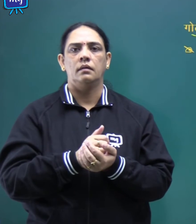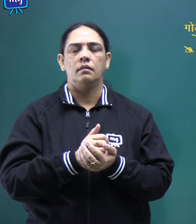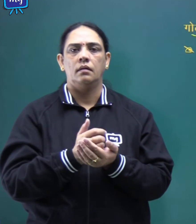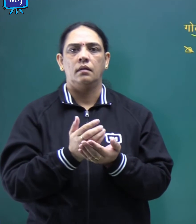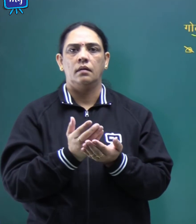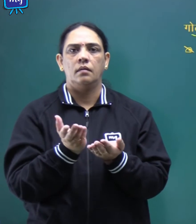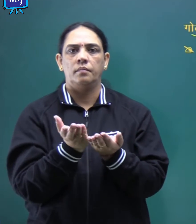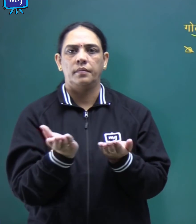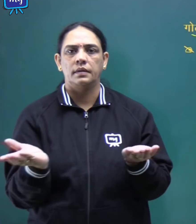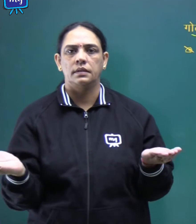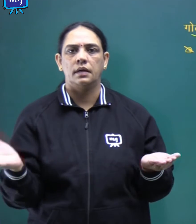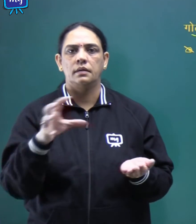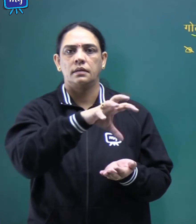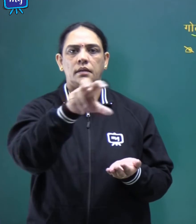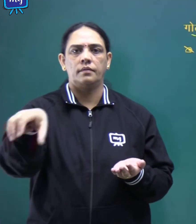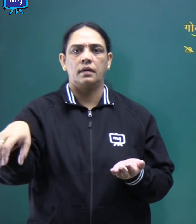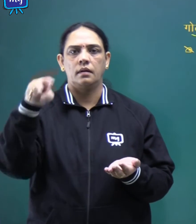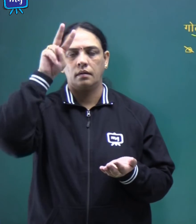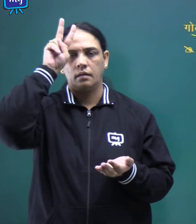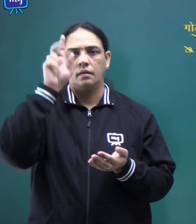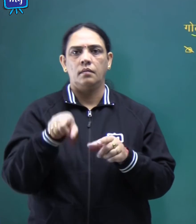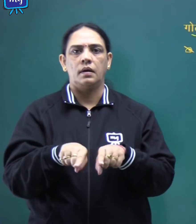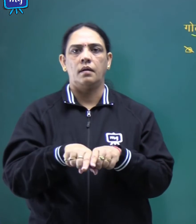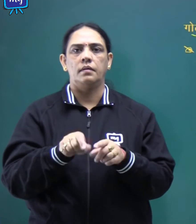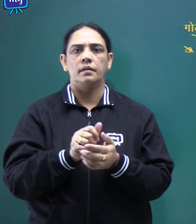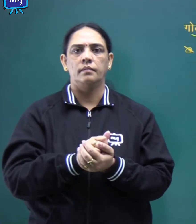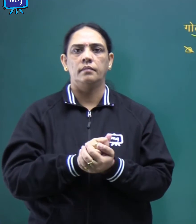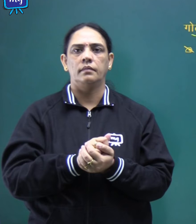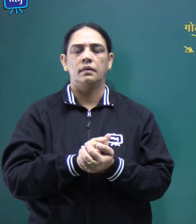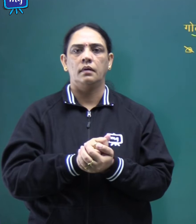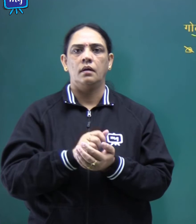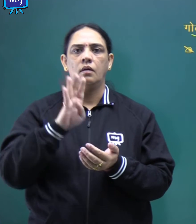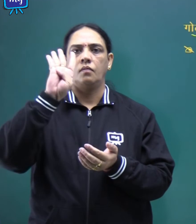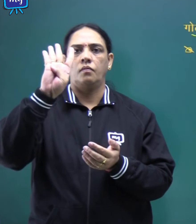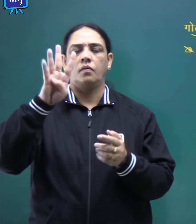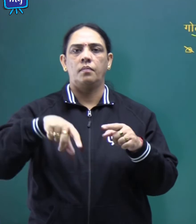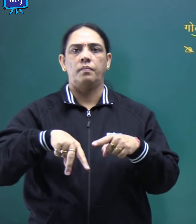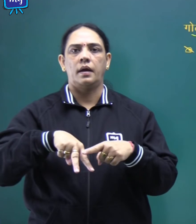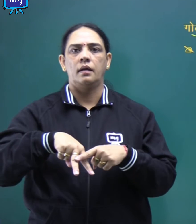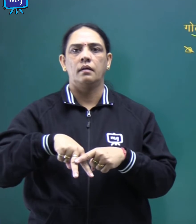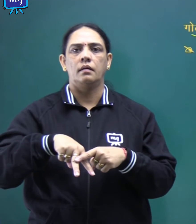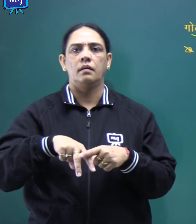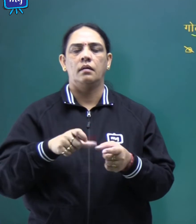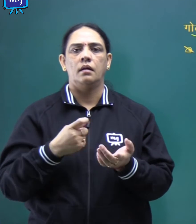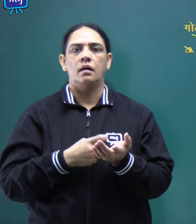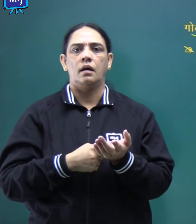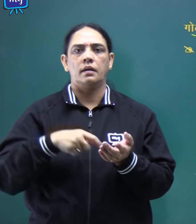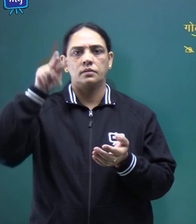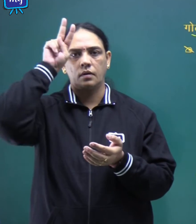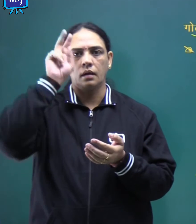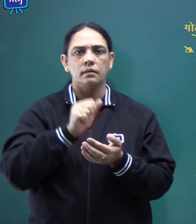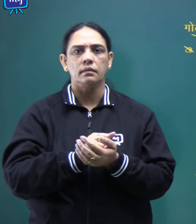पृष्ठीय क्षेत्रफल बराबर 4 पाई आर स्क्वायर।